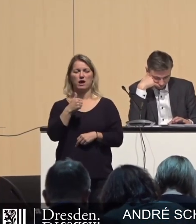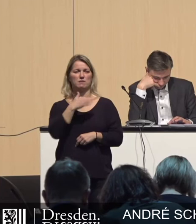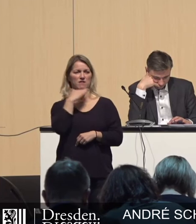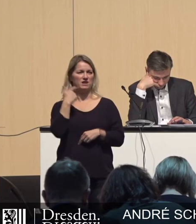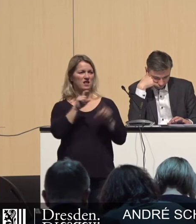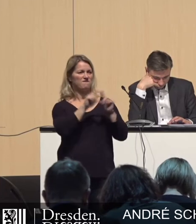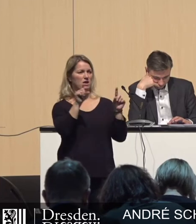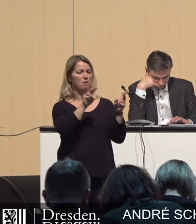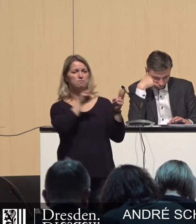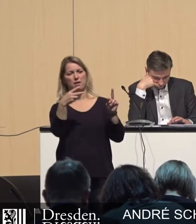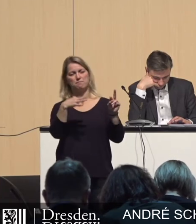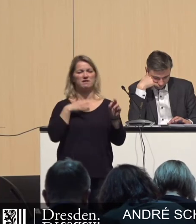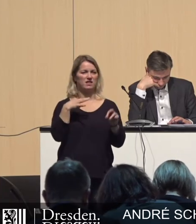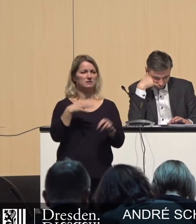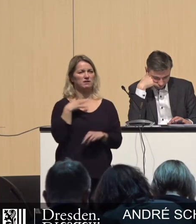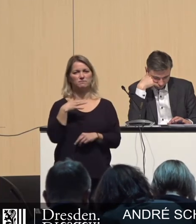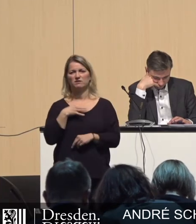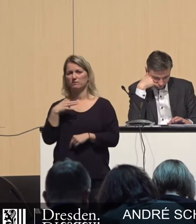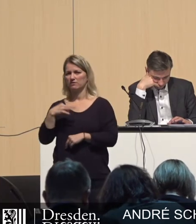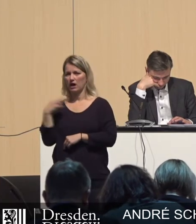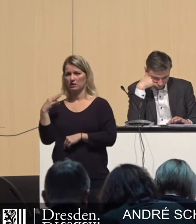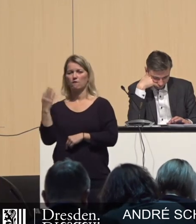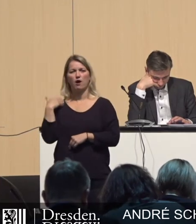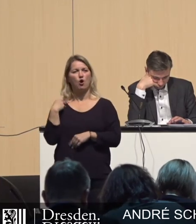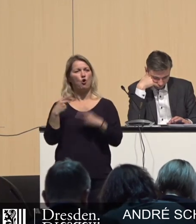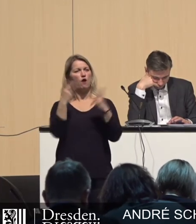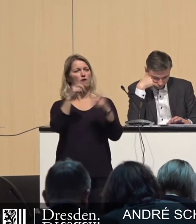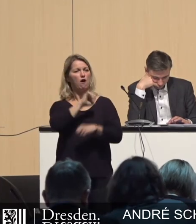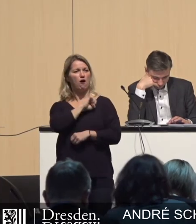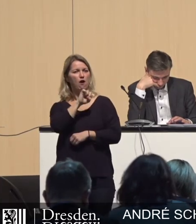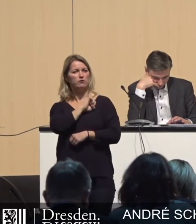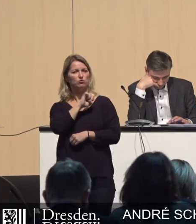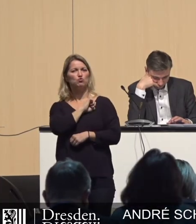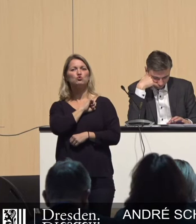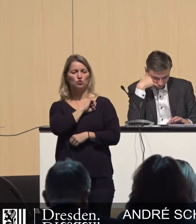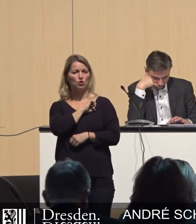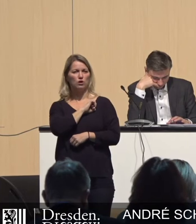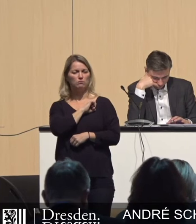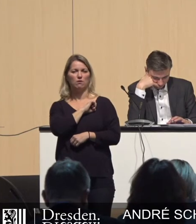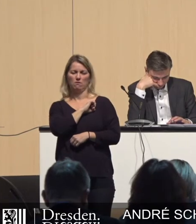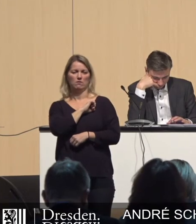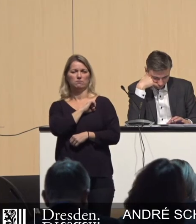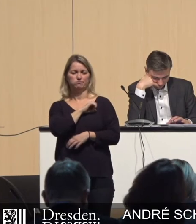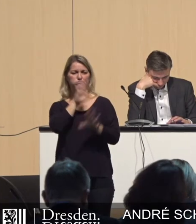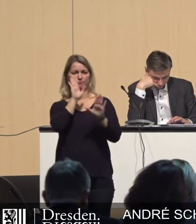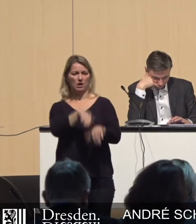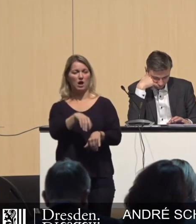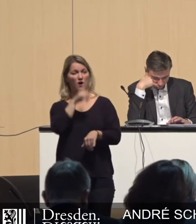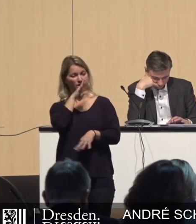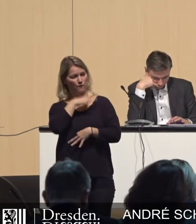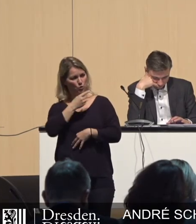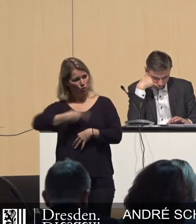durch unser Land. Öffentliches Eigentum diente im Ergebnis vielfach nicht mehr dem